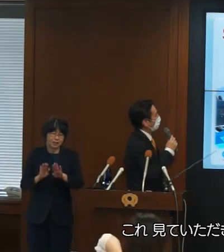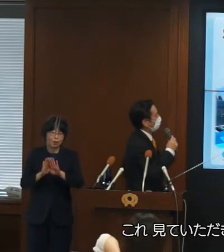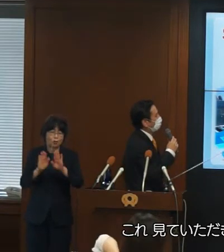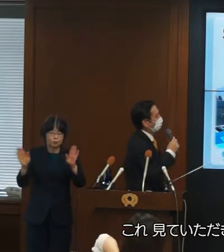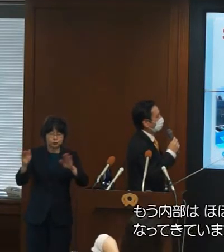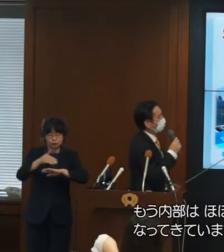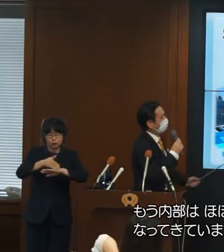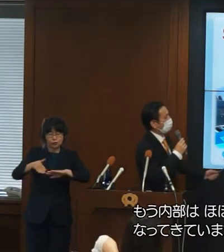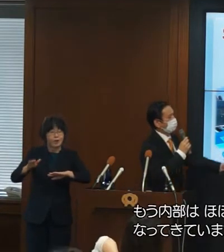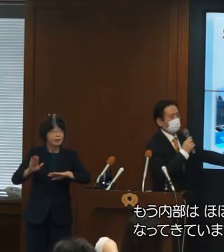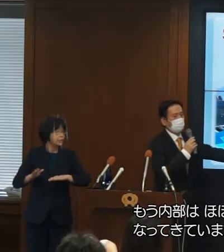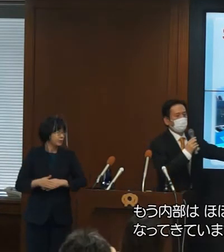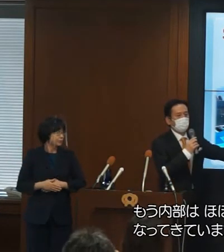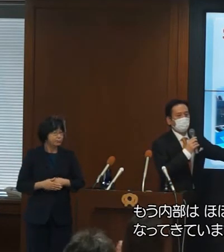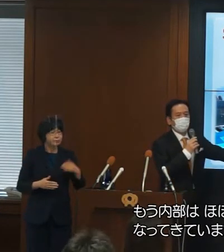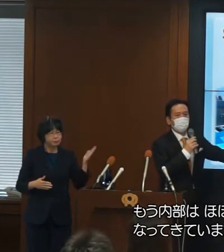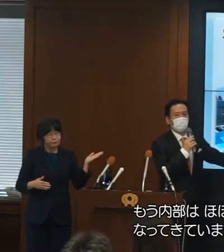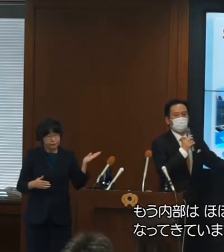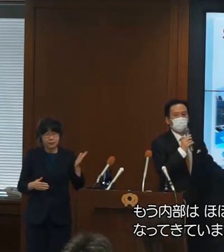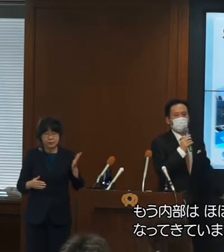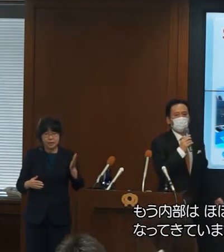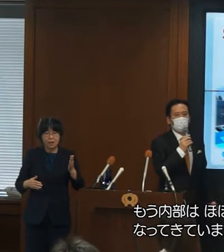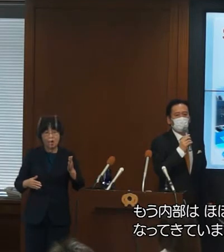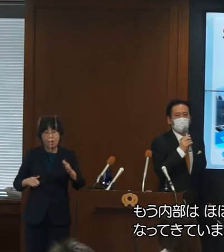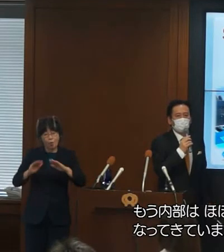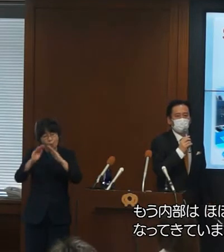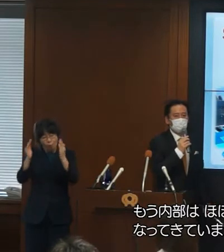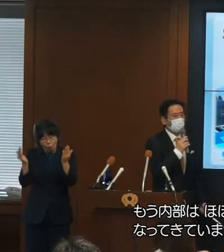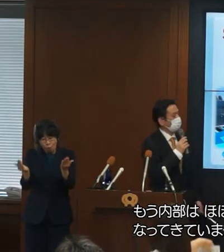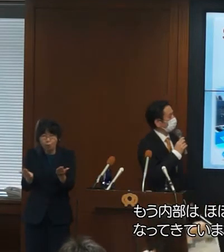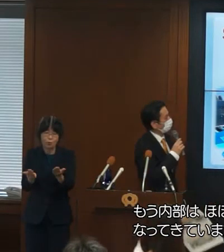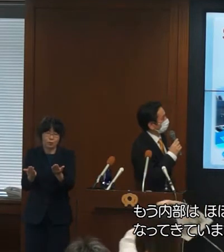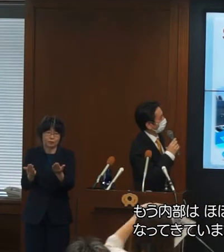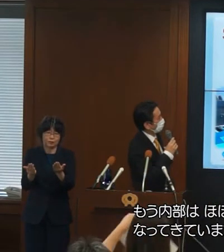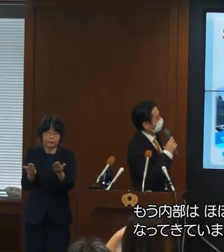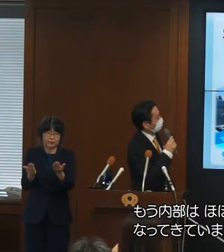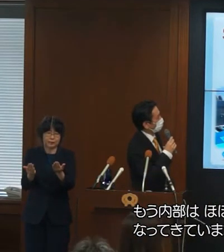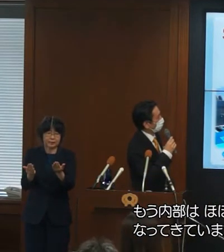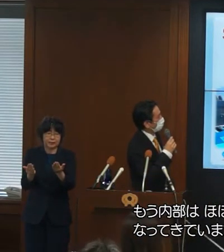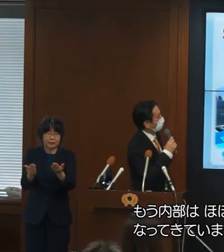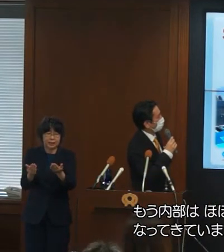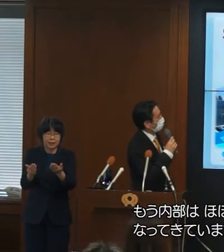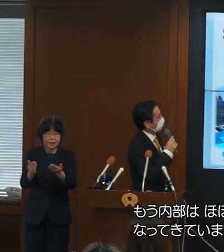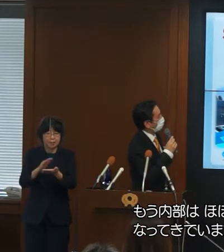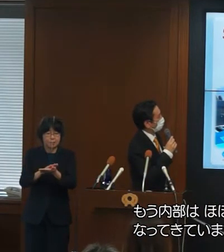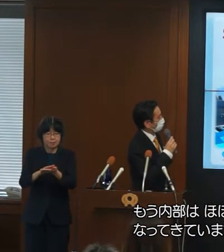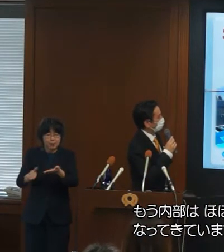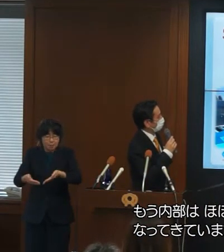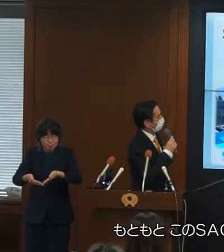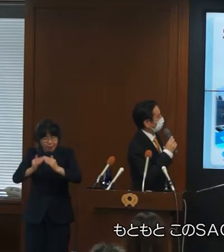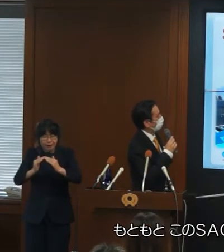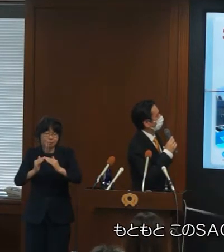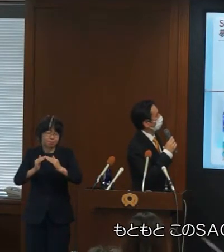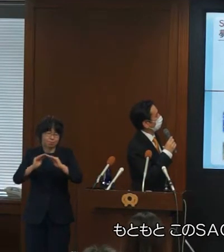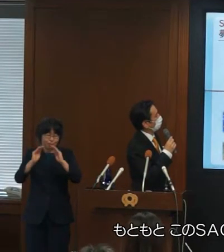な感じでもう内部はほぼできている状況になっています